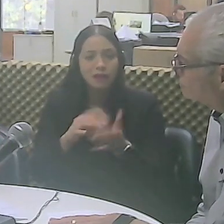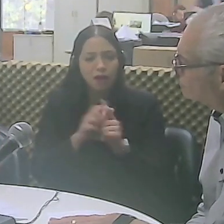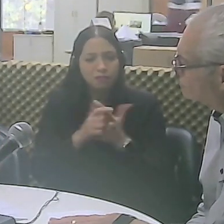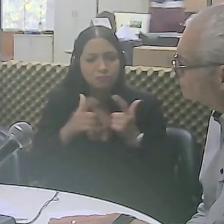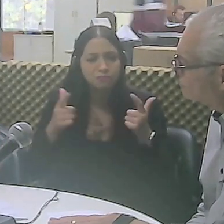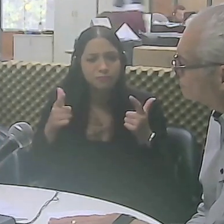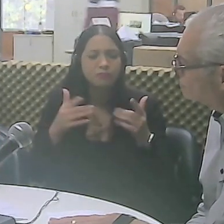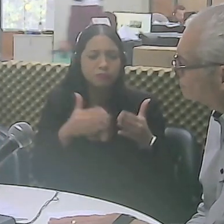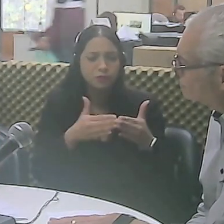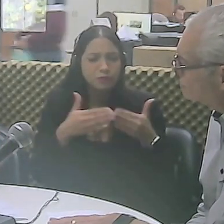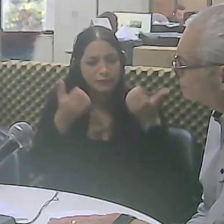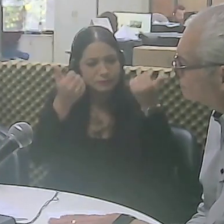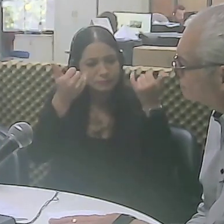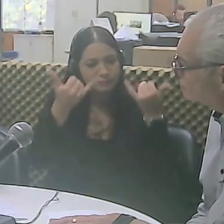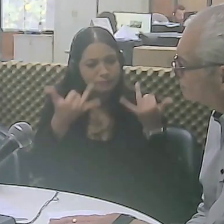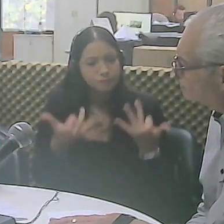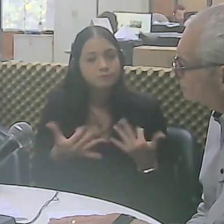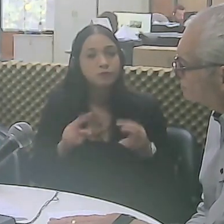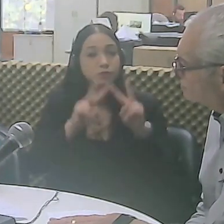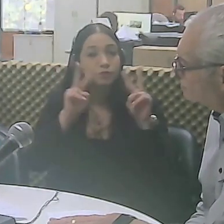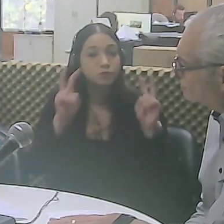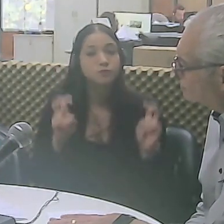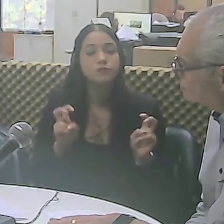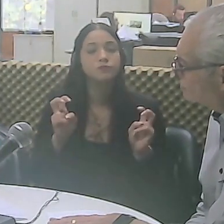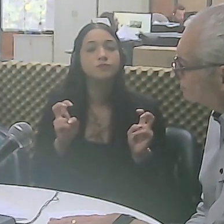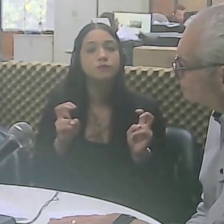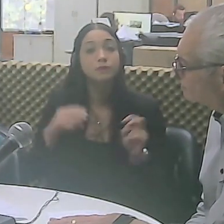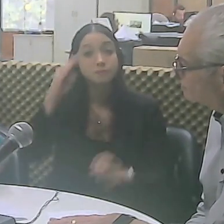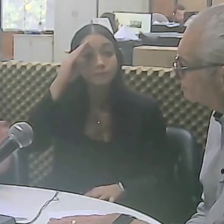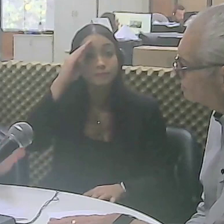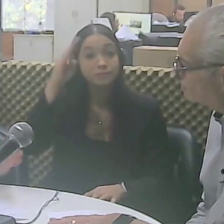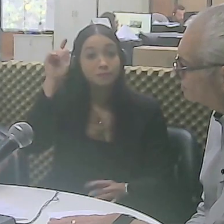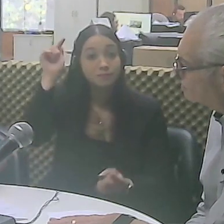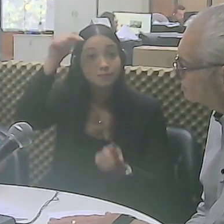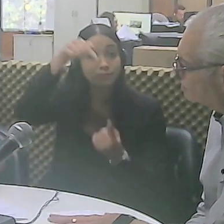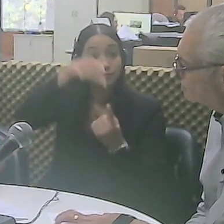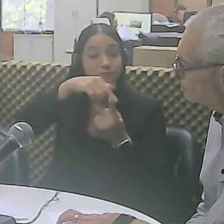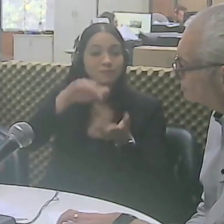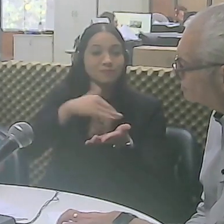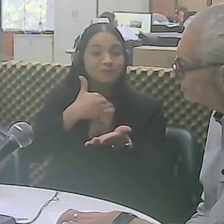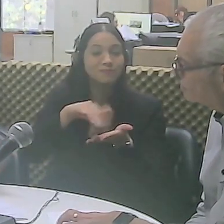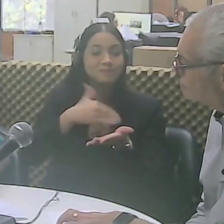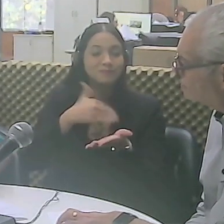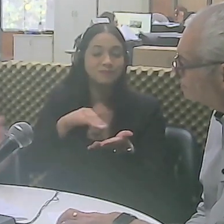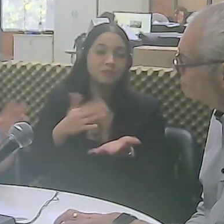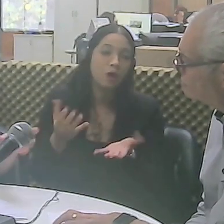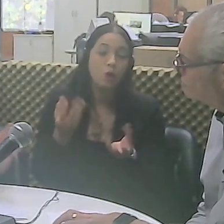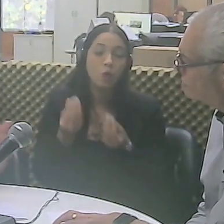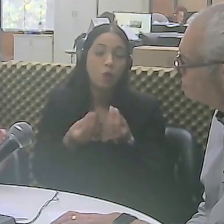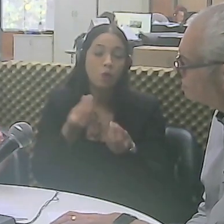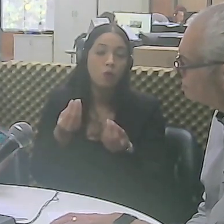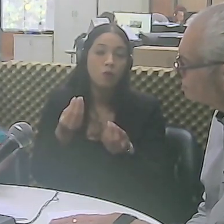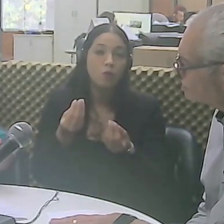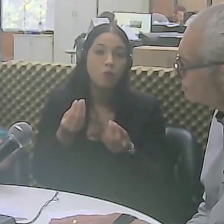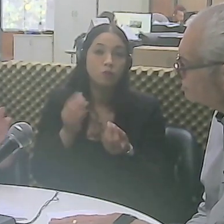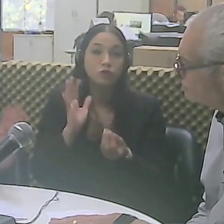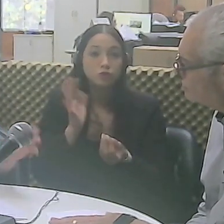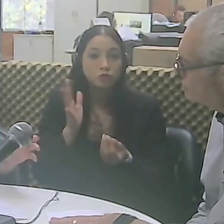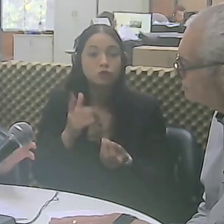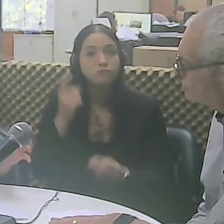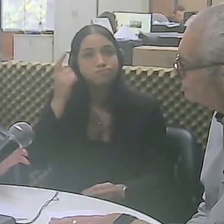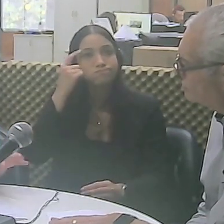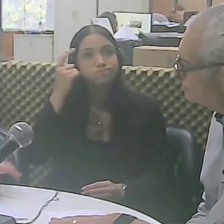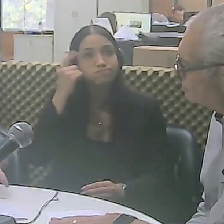Eu queria que você falasse um pouco mais sobre as principais missões dessa secretaria, né? De que forma, o que já tem